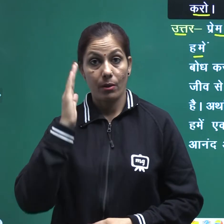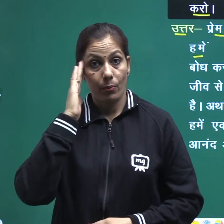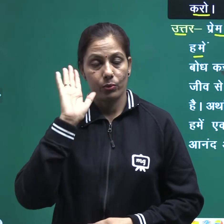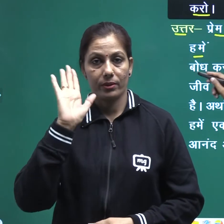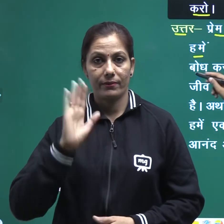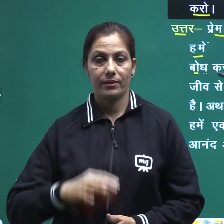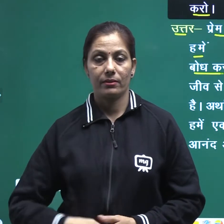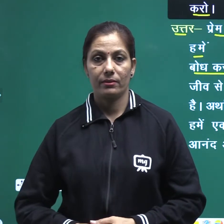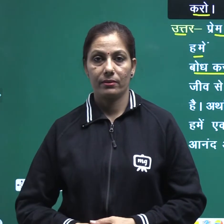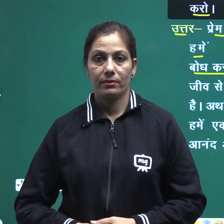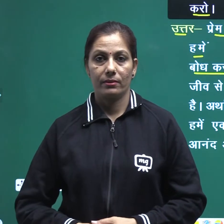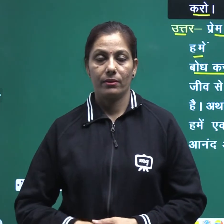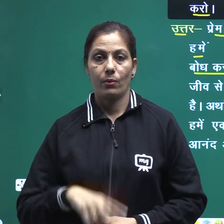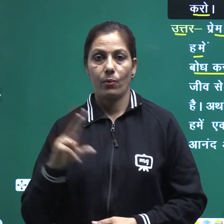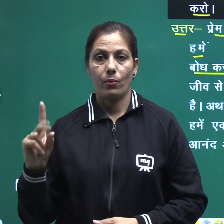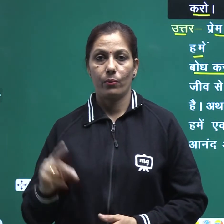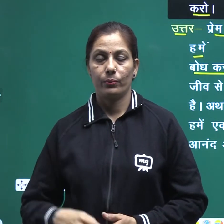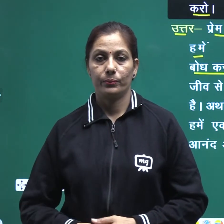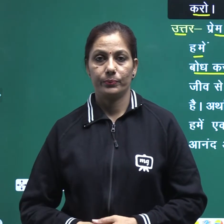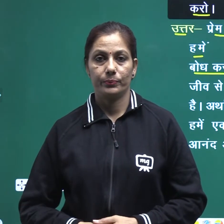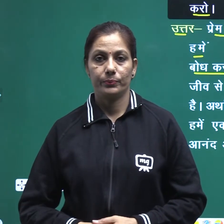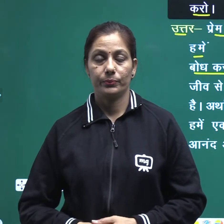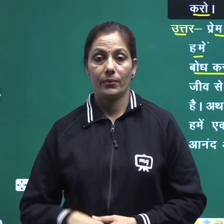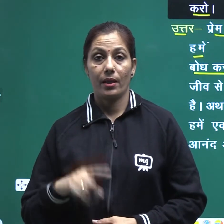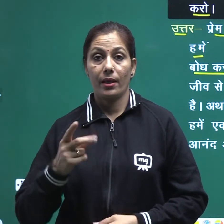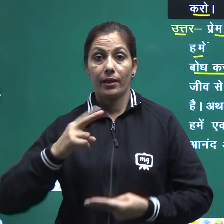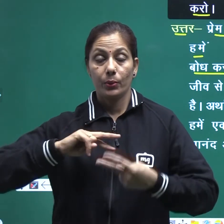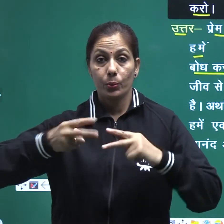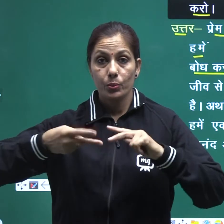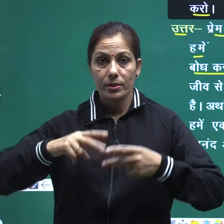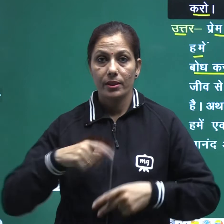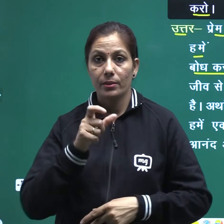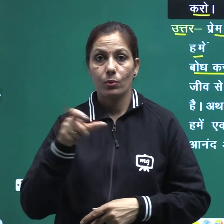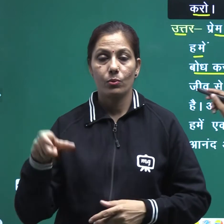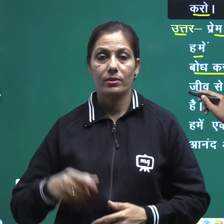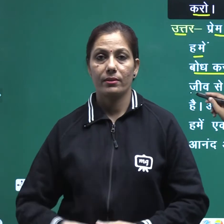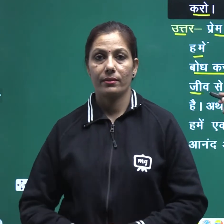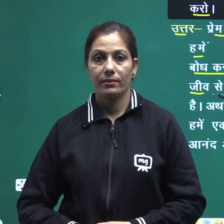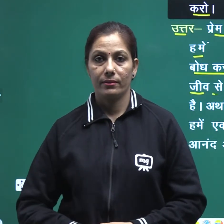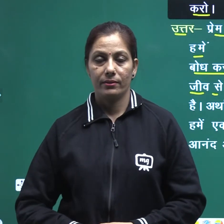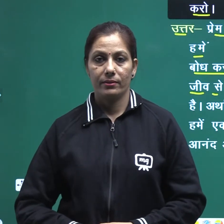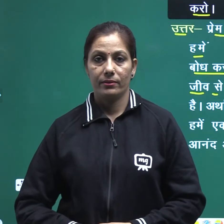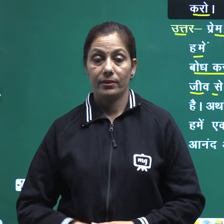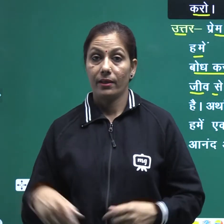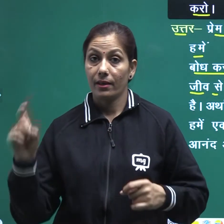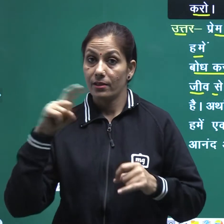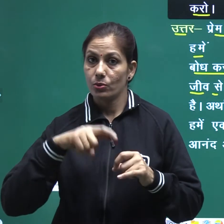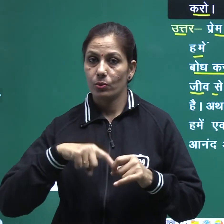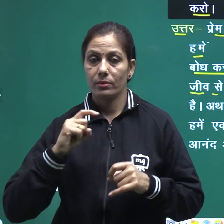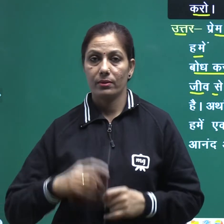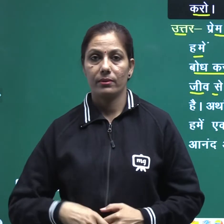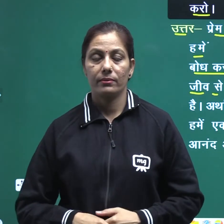है हैं और एक-दूसरे जी उसे को जोड़ती